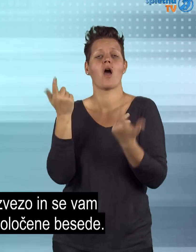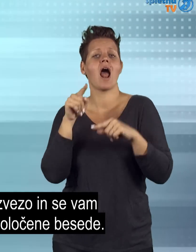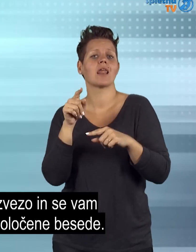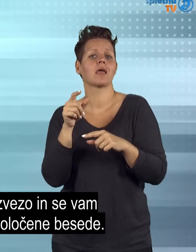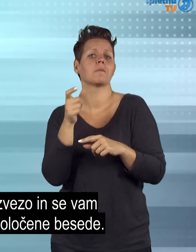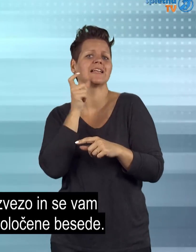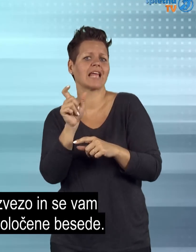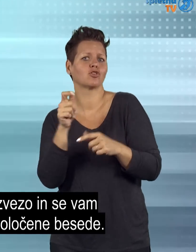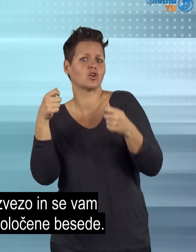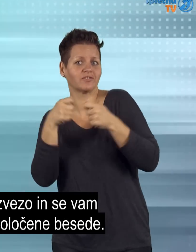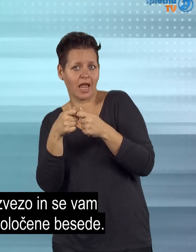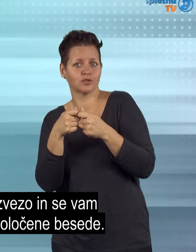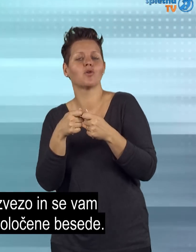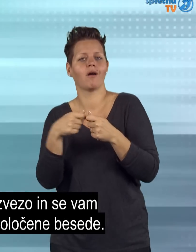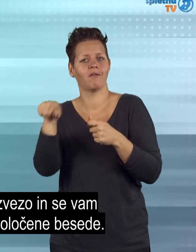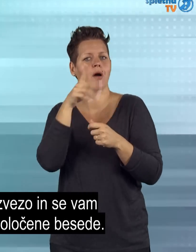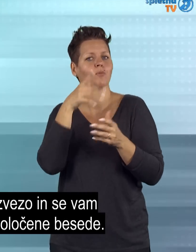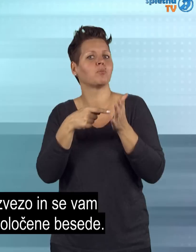za te določene besede.